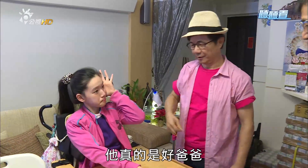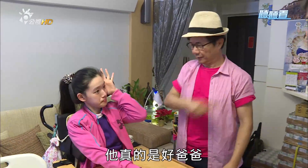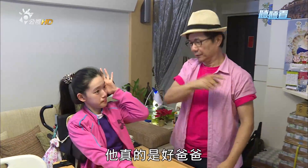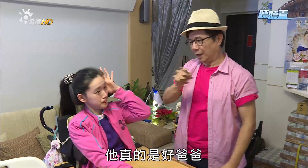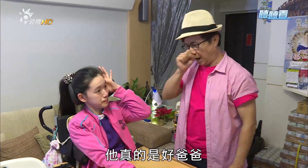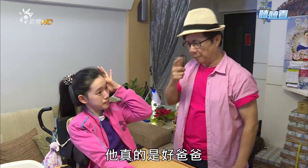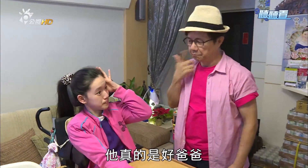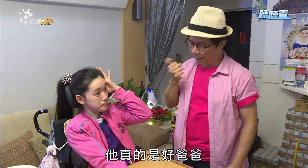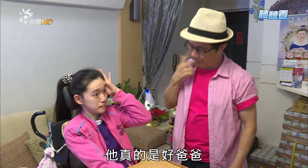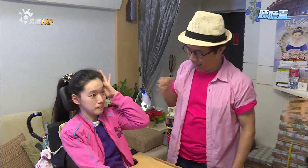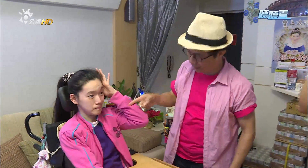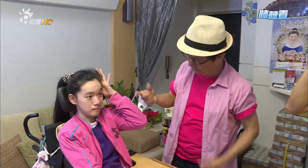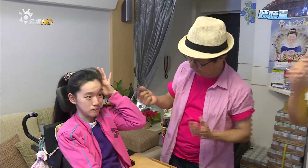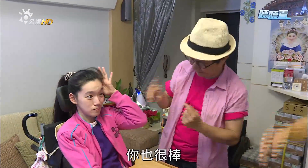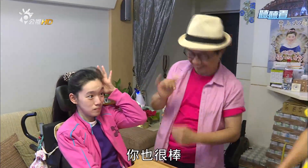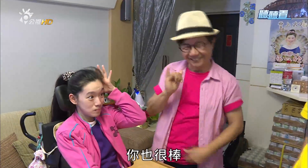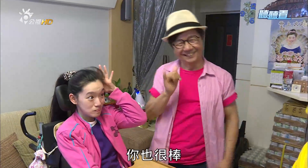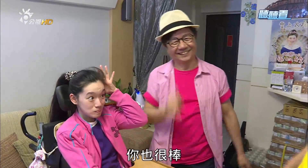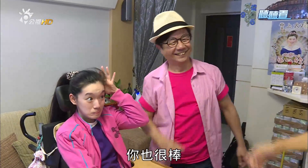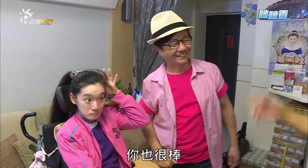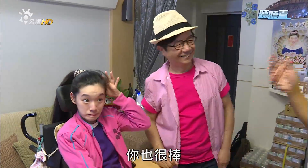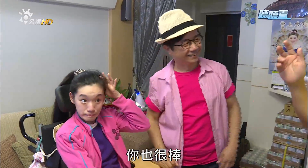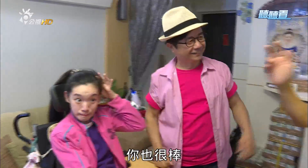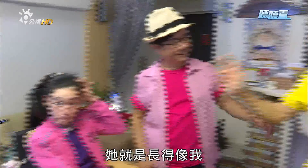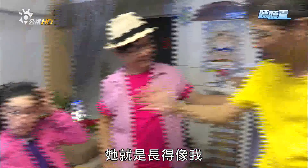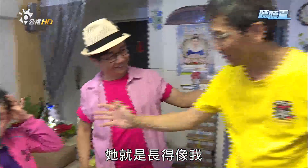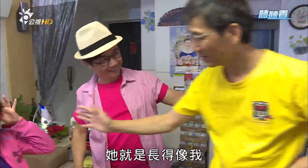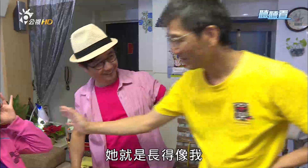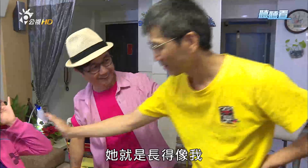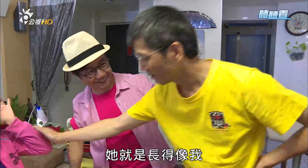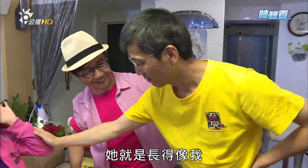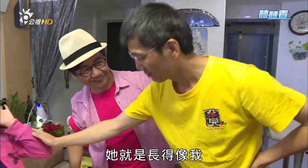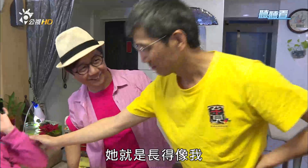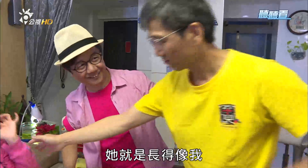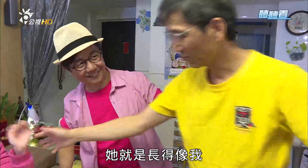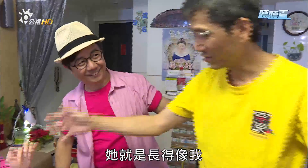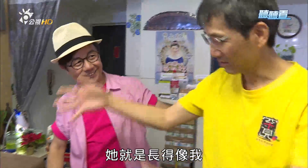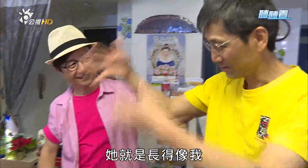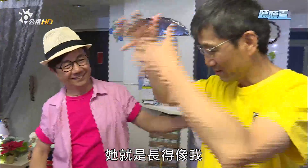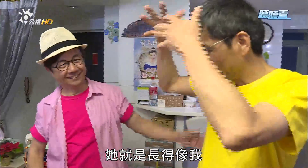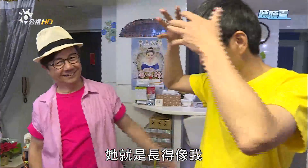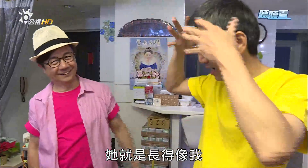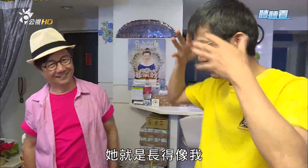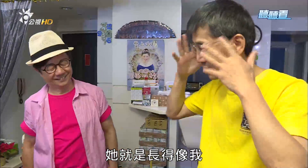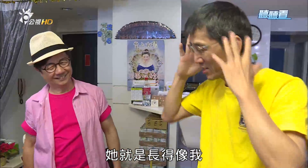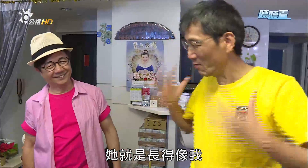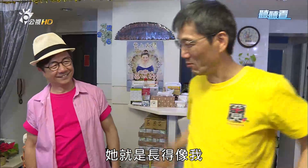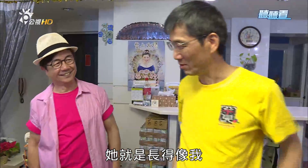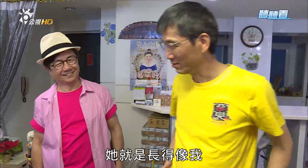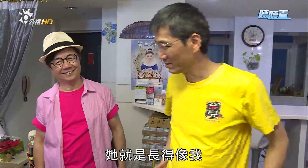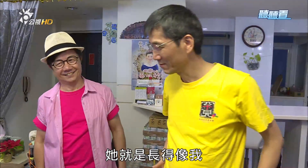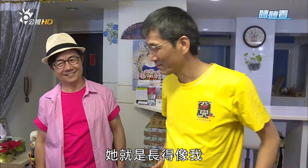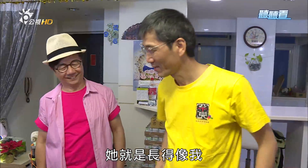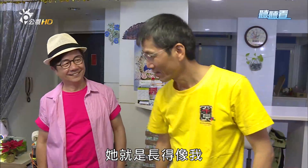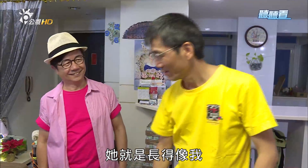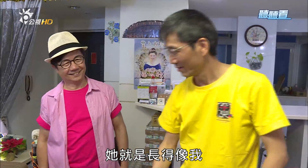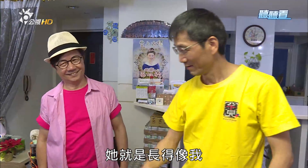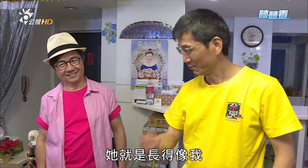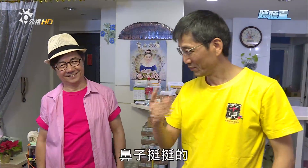是好爸爸。哎呀，你也很棒啊！ 他啊，就是长得像我 啊， 鼻